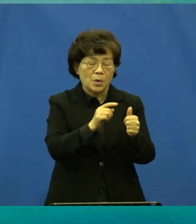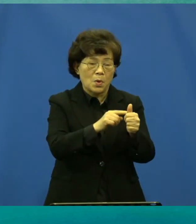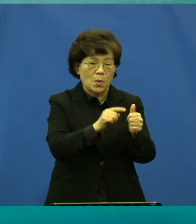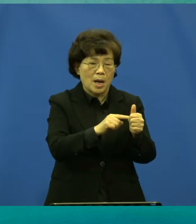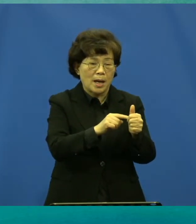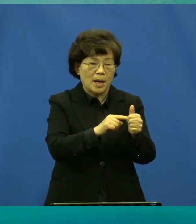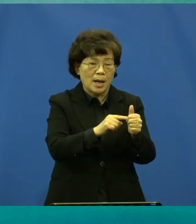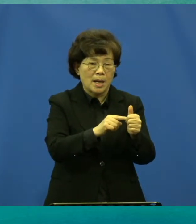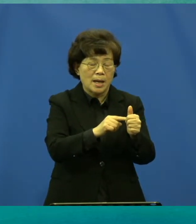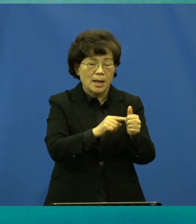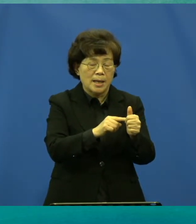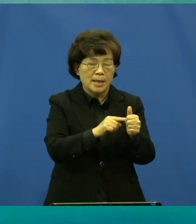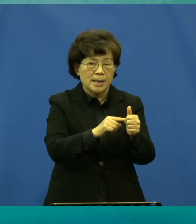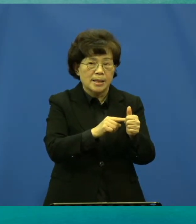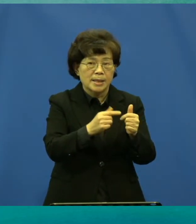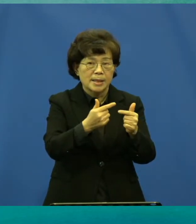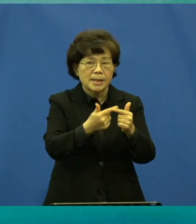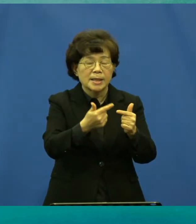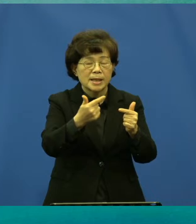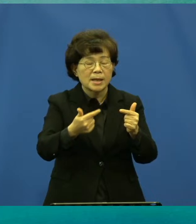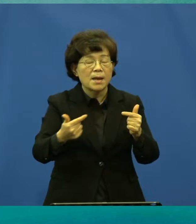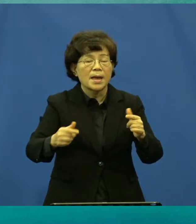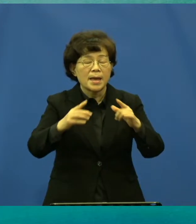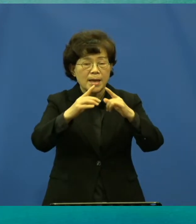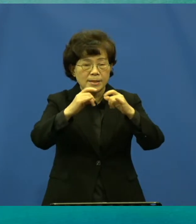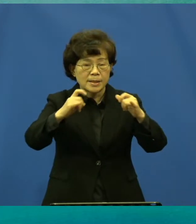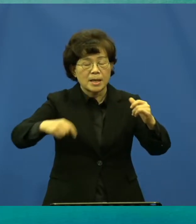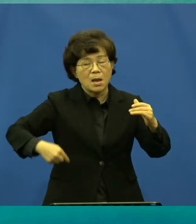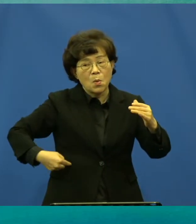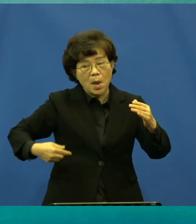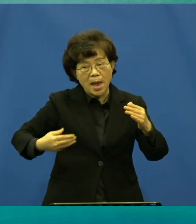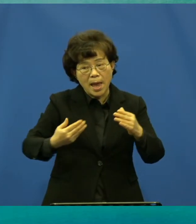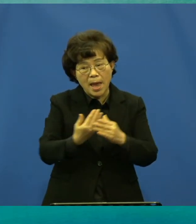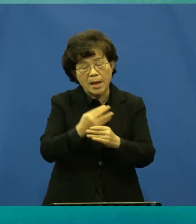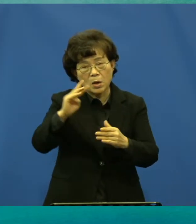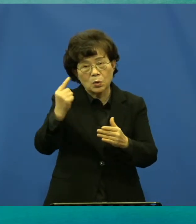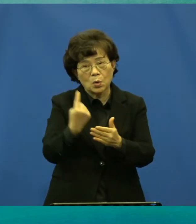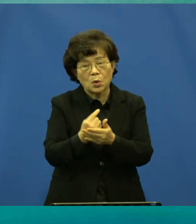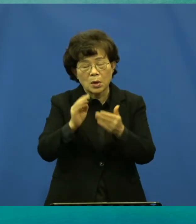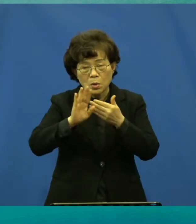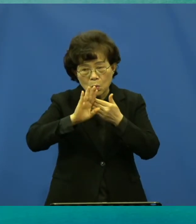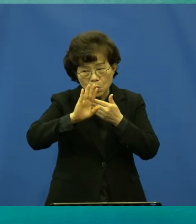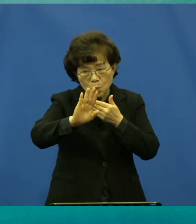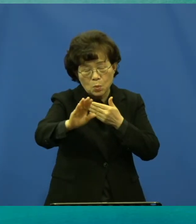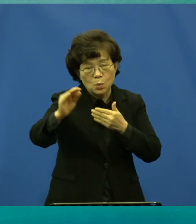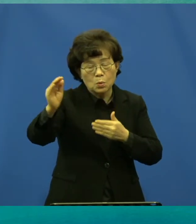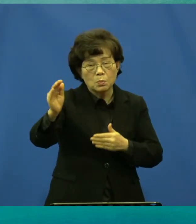있을 때가 아닙니다. 니느웨 성이 회개하고 돌아온 이후부터